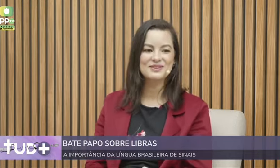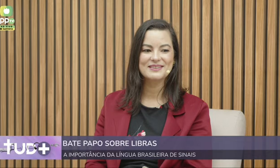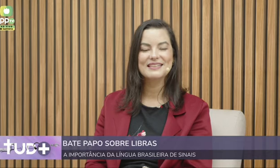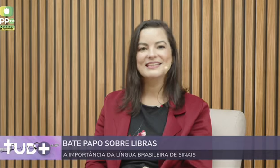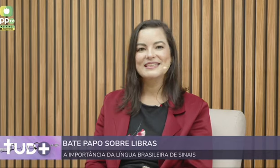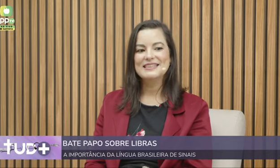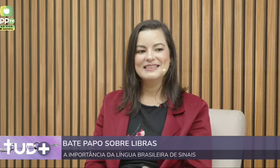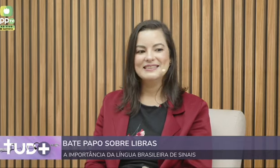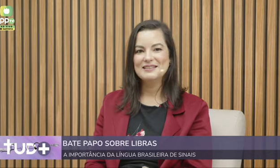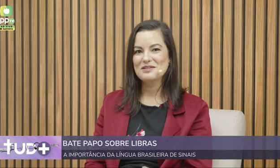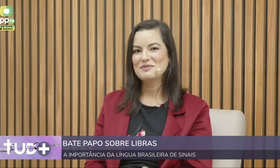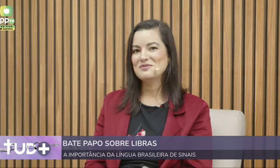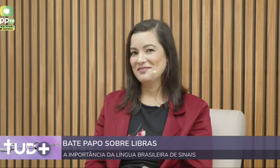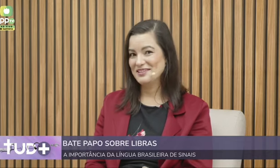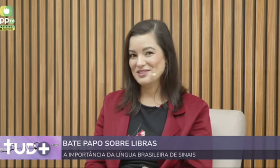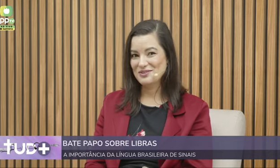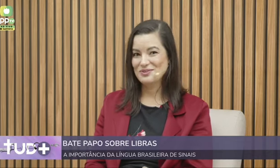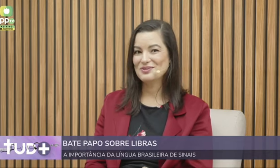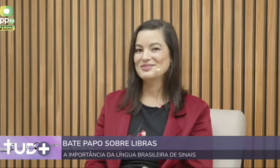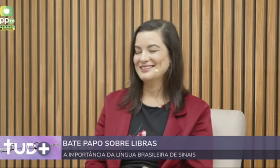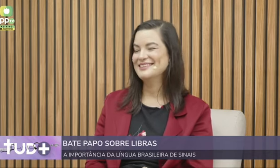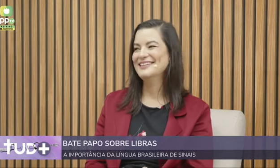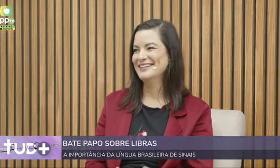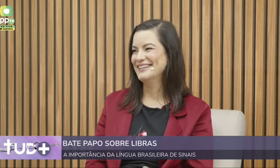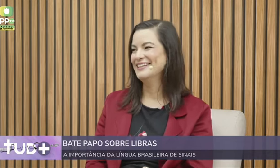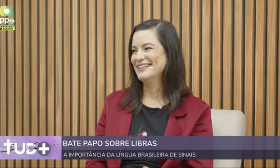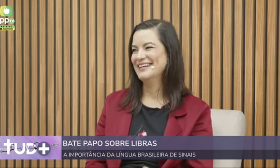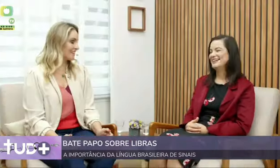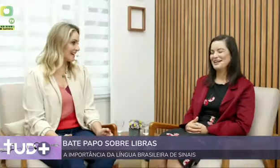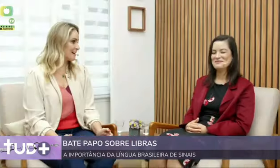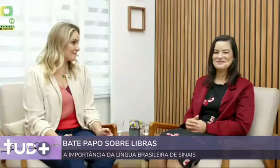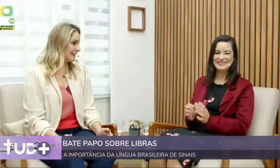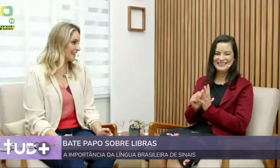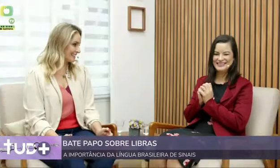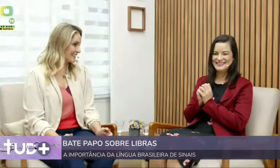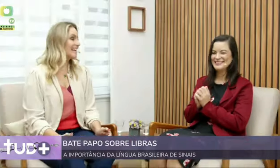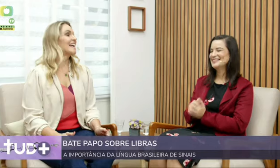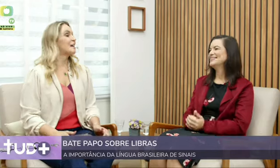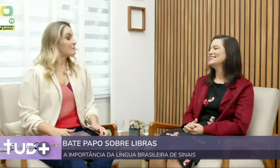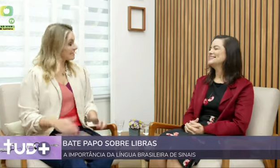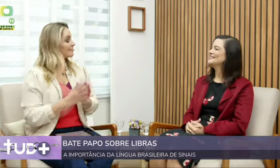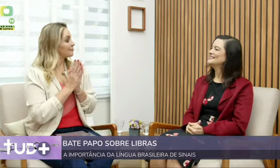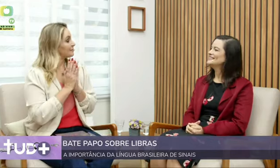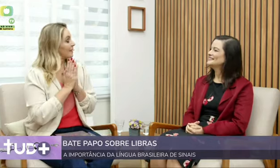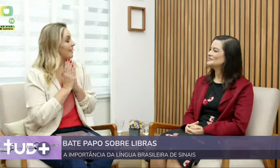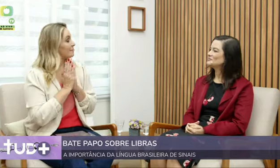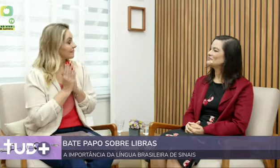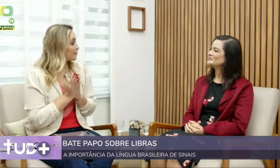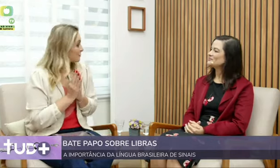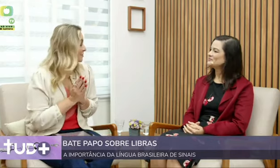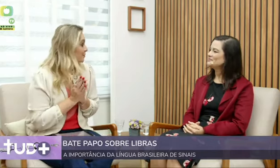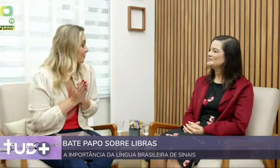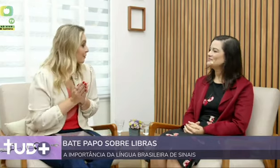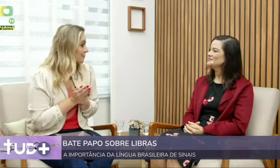outro. E Deus abençoe a vida de todos. Amém, amém. Me ensina a mandar um beijo para a